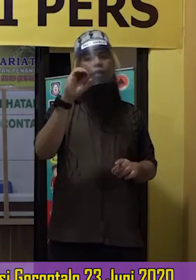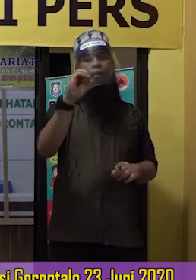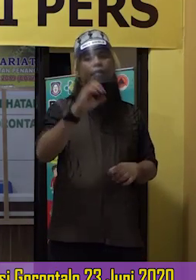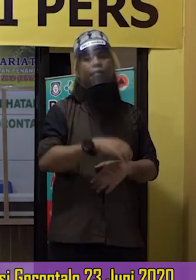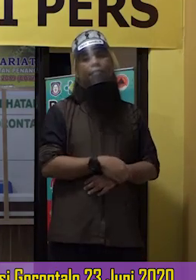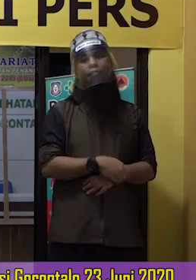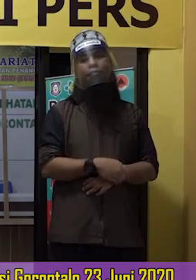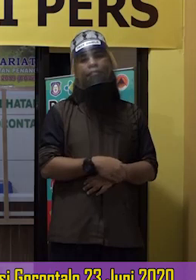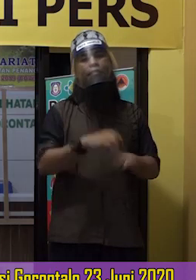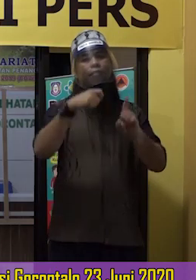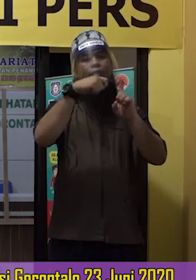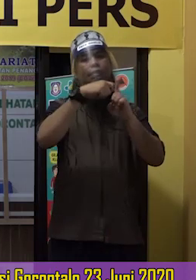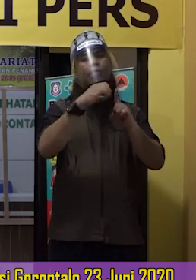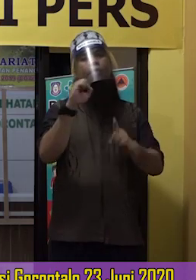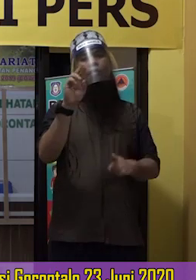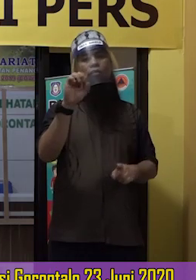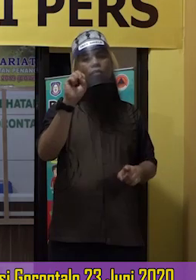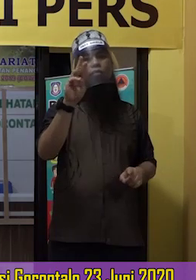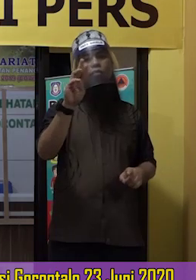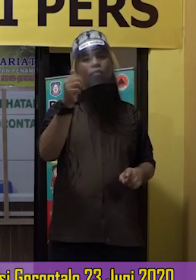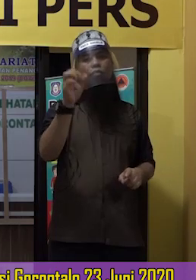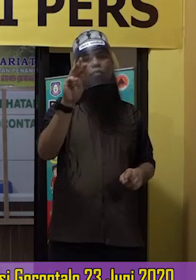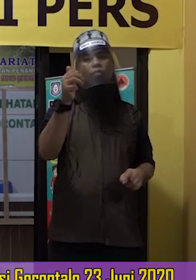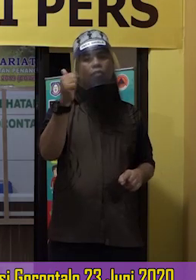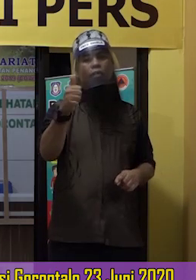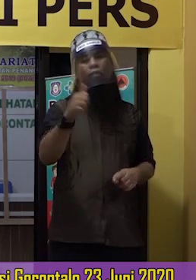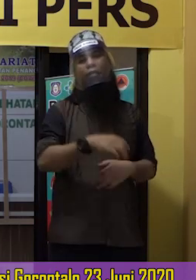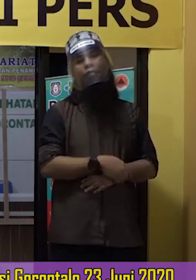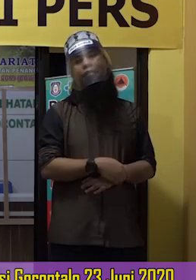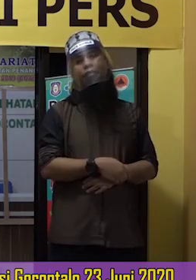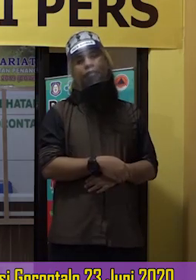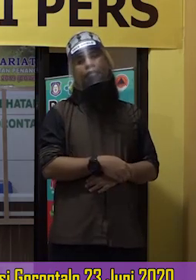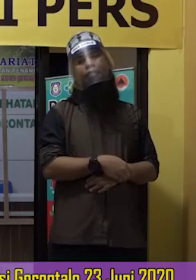Kecamatan Suawa Tengah, Kecamatan Bone Bolango,